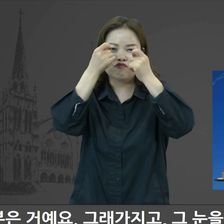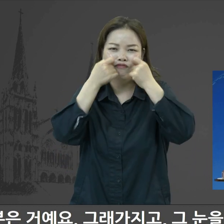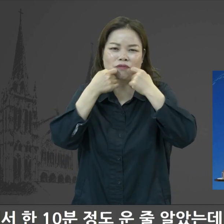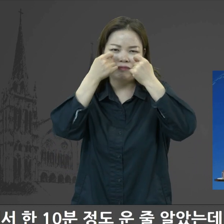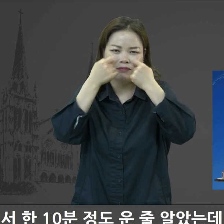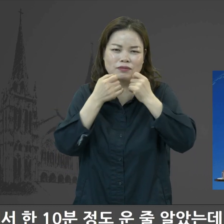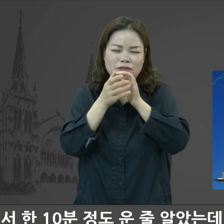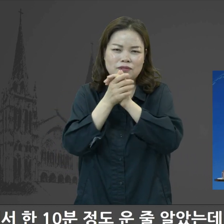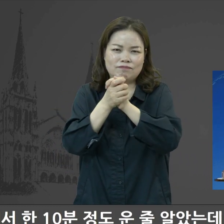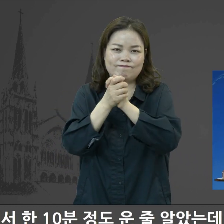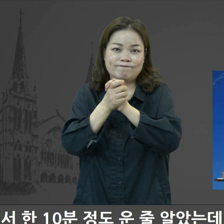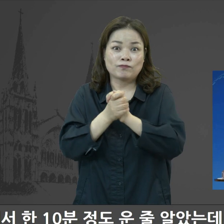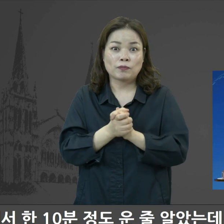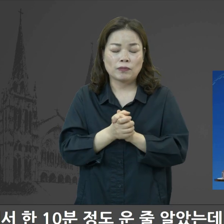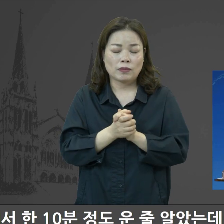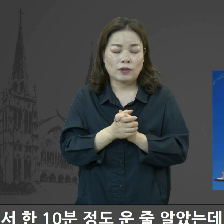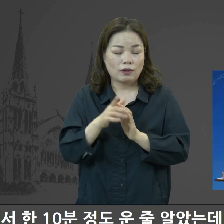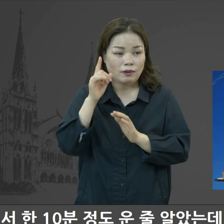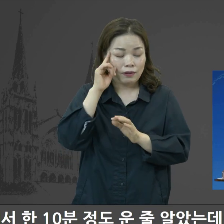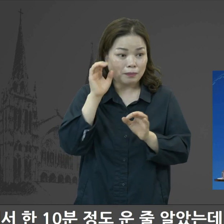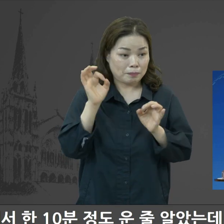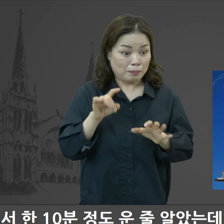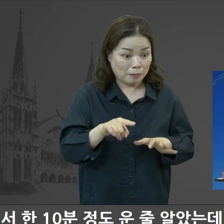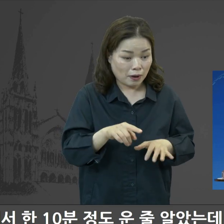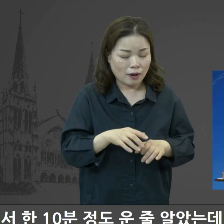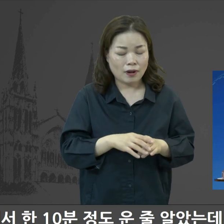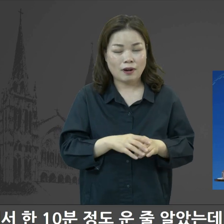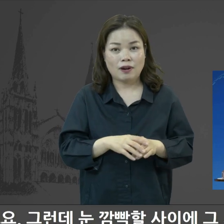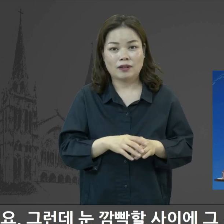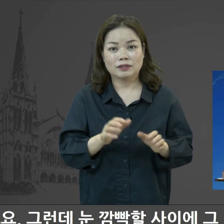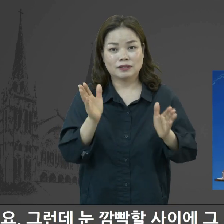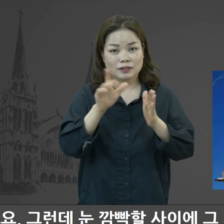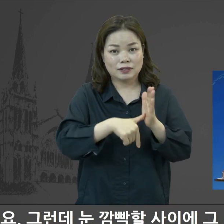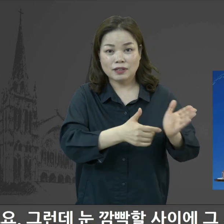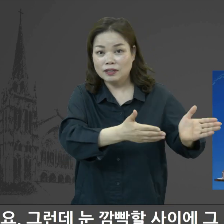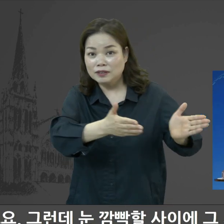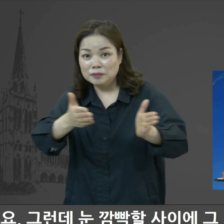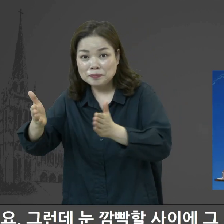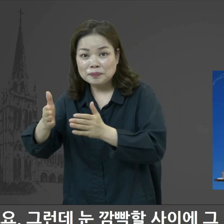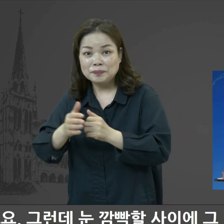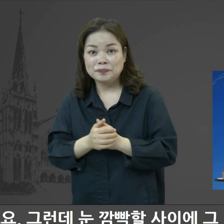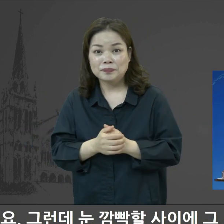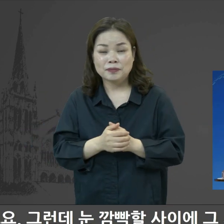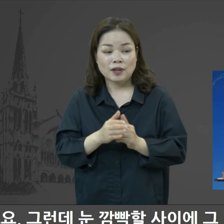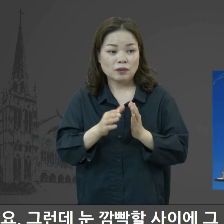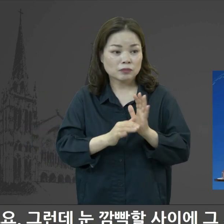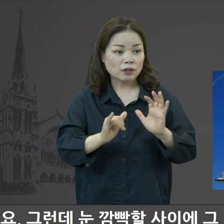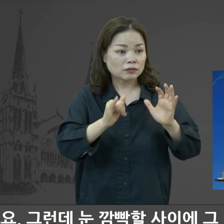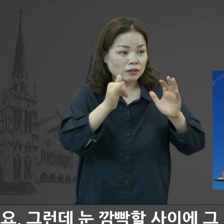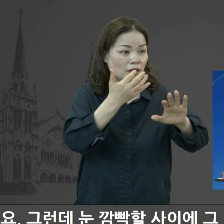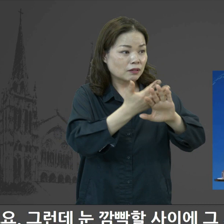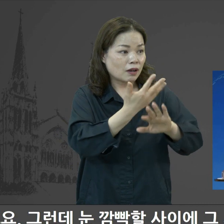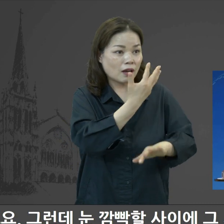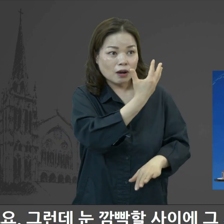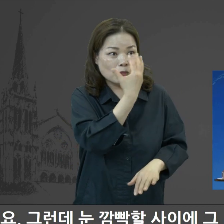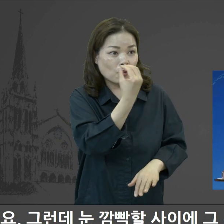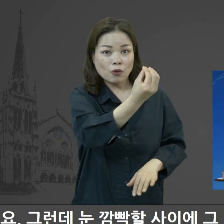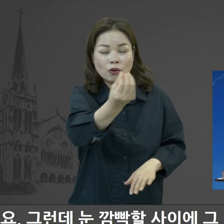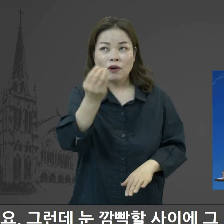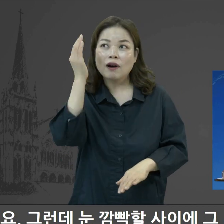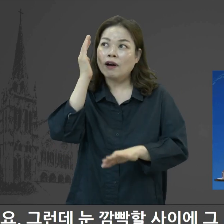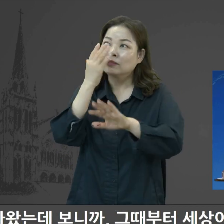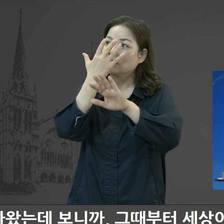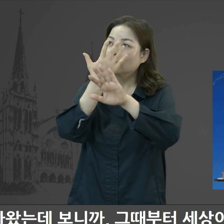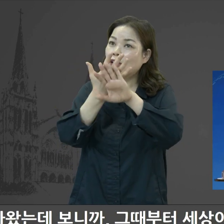울었더라고요. 근데 눈 깜빡할 사이에 그 시간이 갔던 거예요. 근데 딱 나왔는데 보니까 그때부터 세상이 달라 보여요. 하늘도